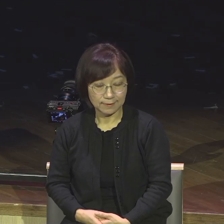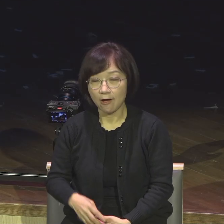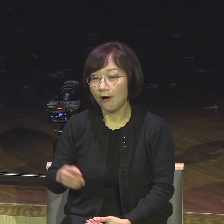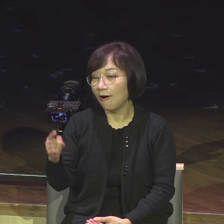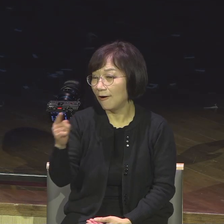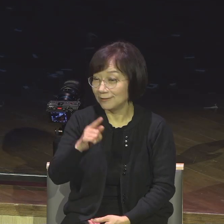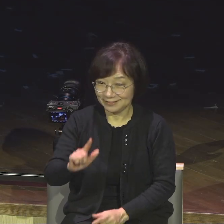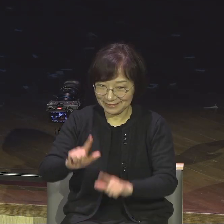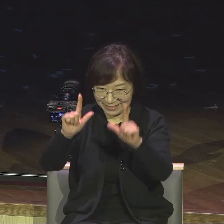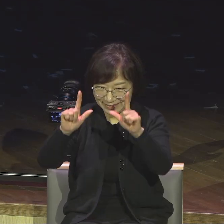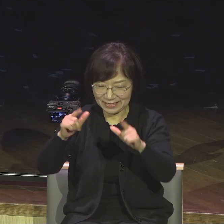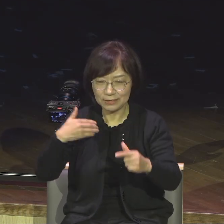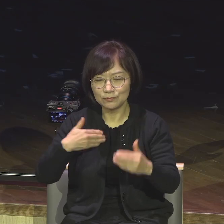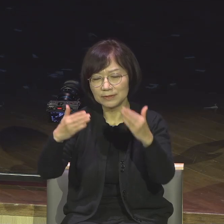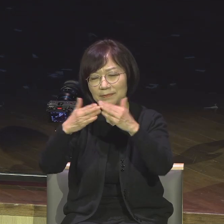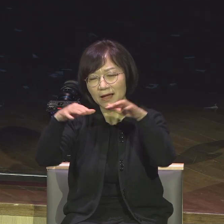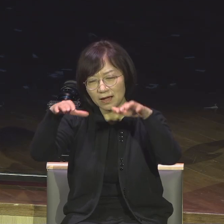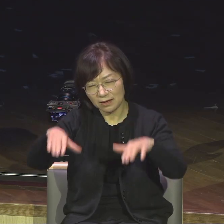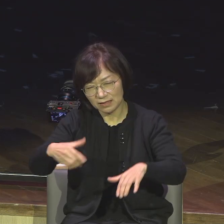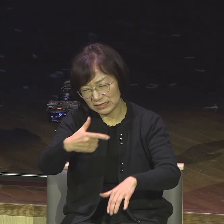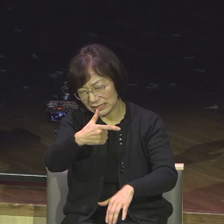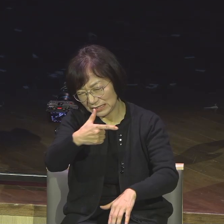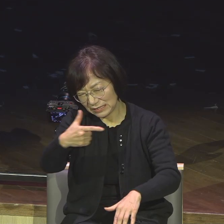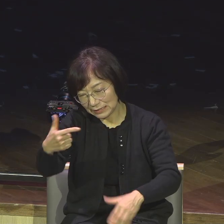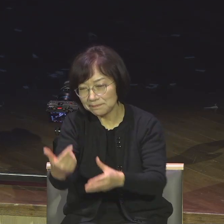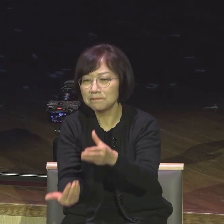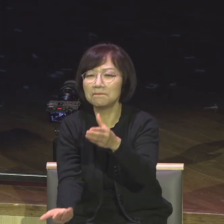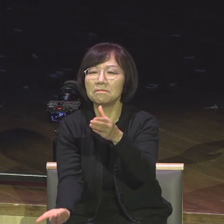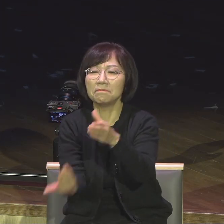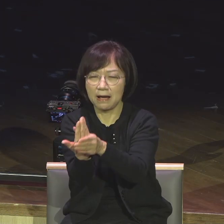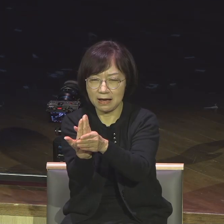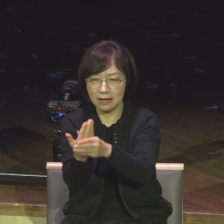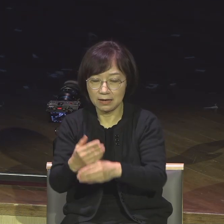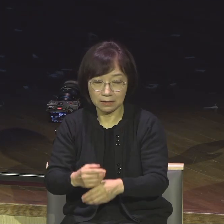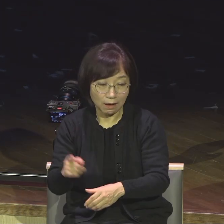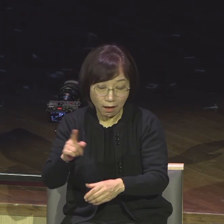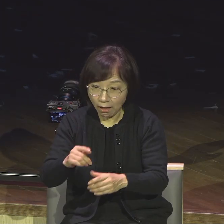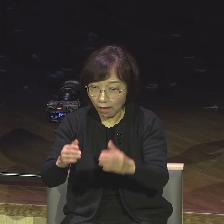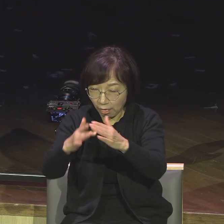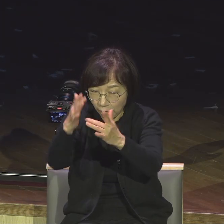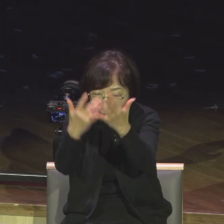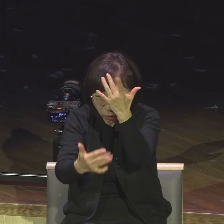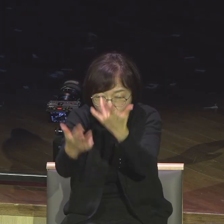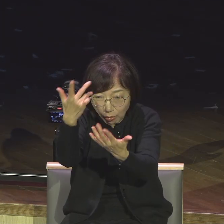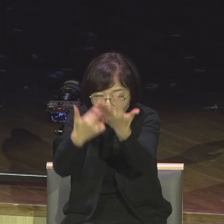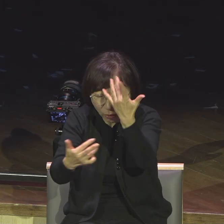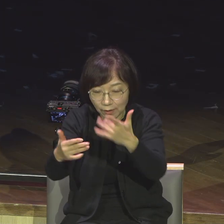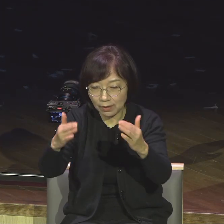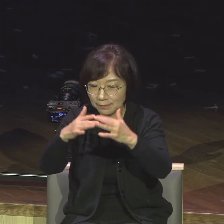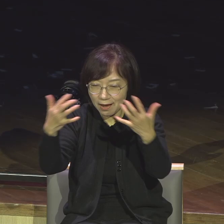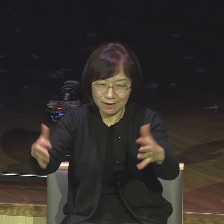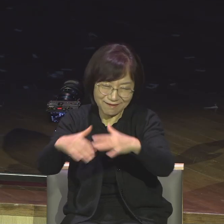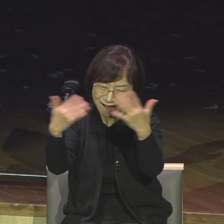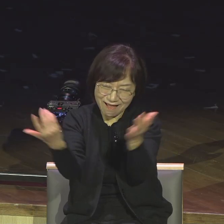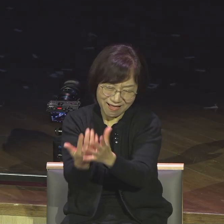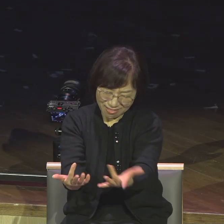마을에 큰 사건이 생겼어. 불이 나서 마을 전체를 덮어버렸지 뭐야.